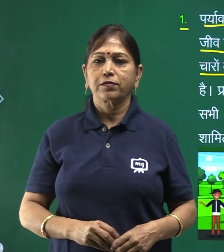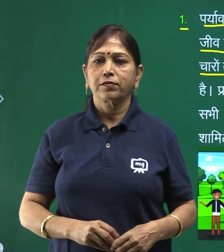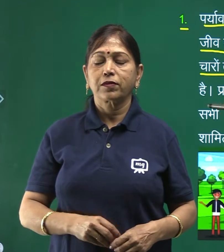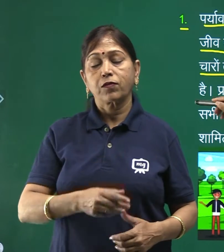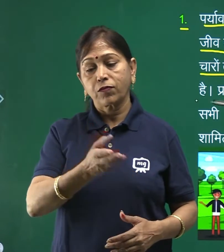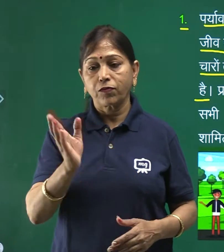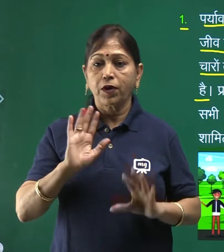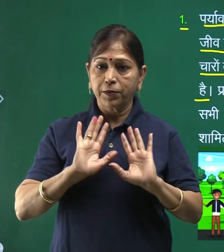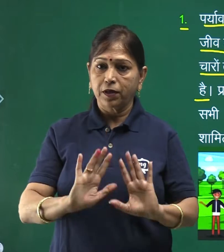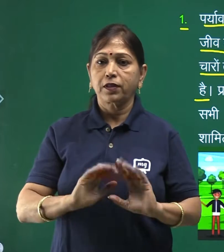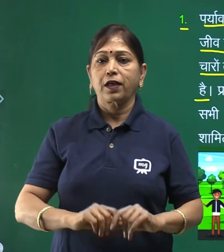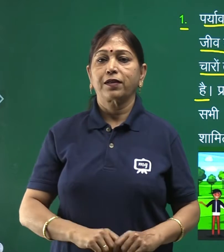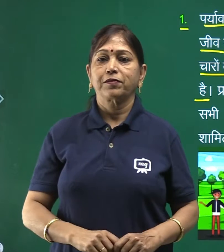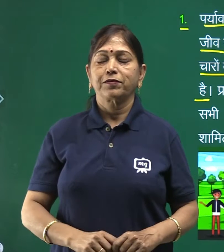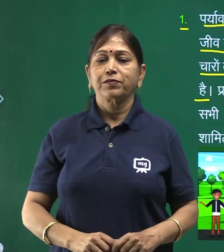व्याप्त होता है।